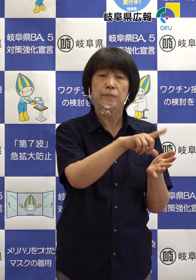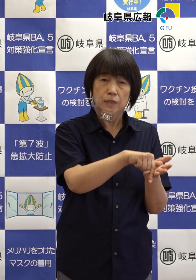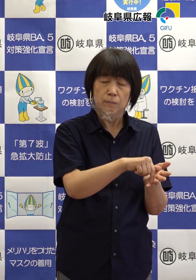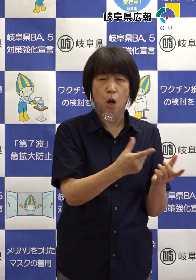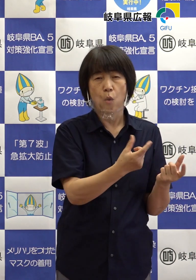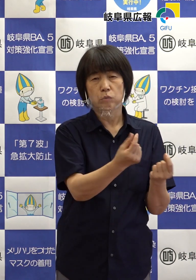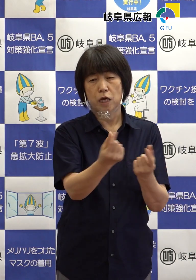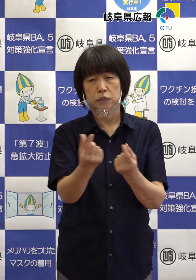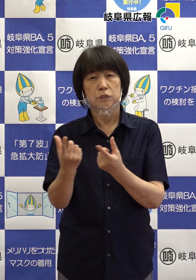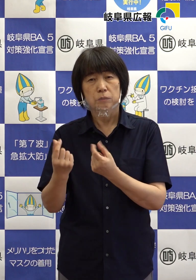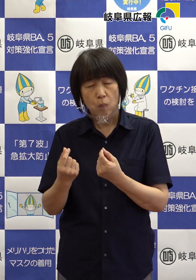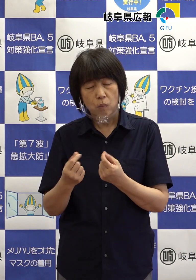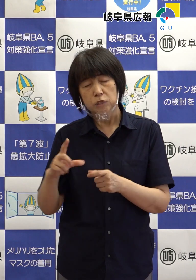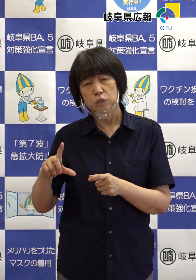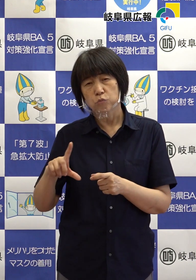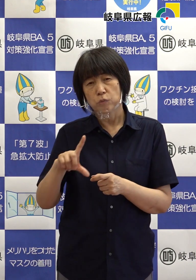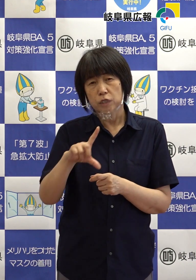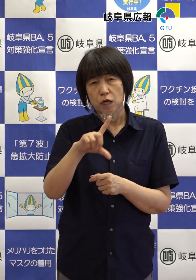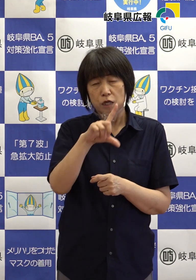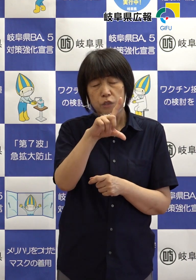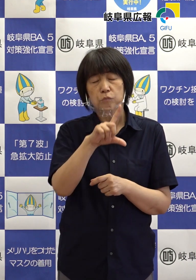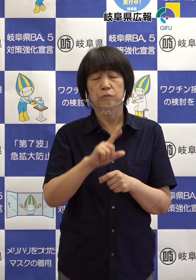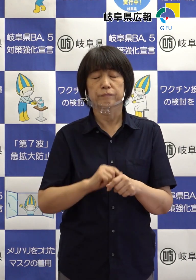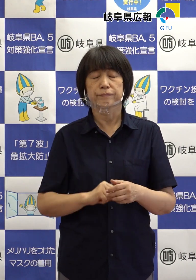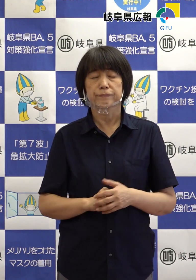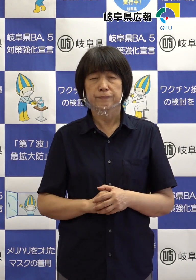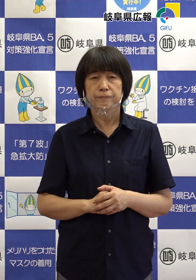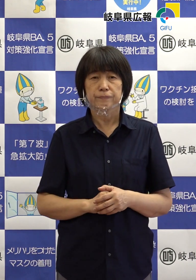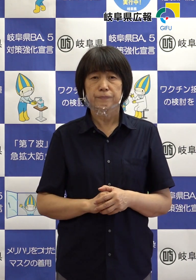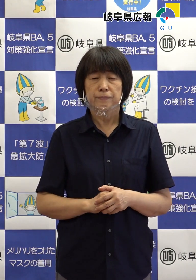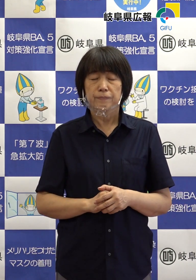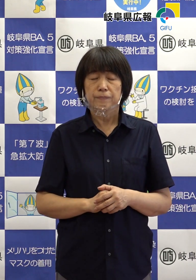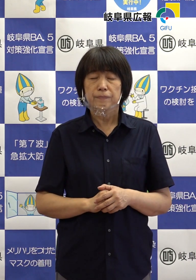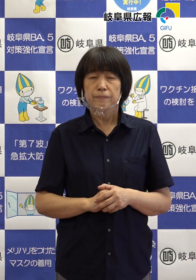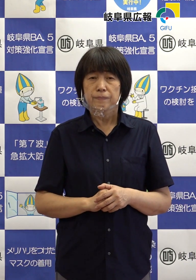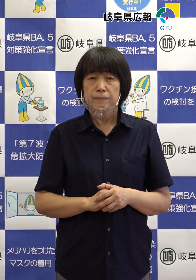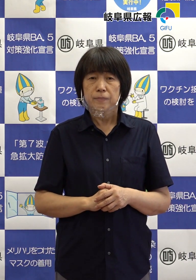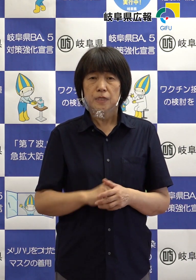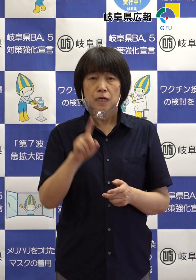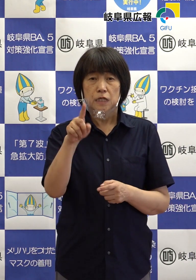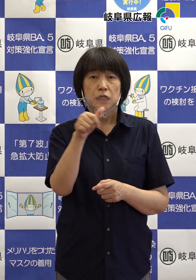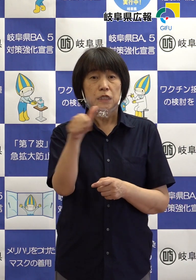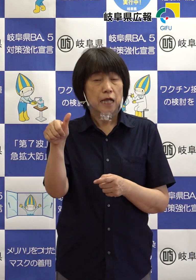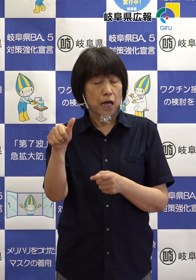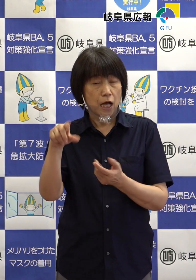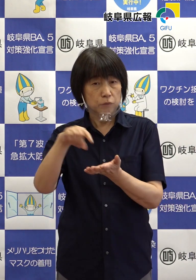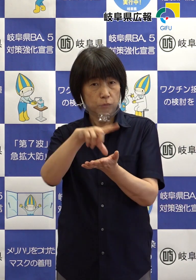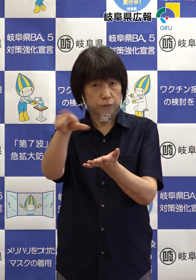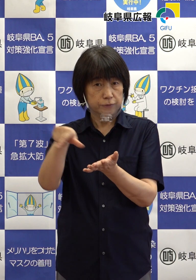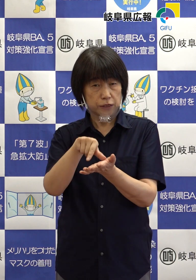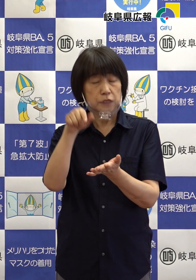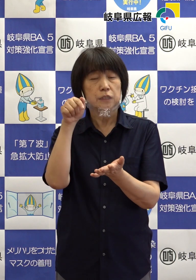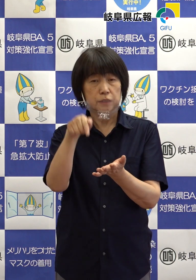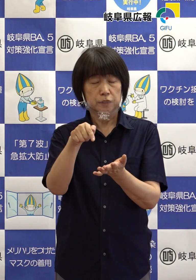フェってきておるということでありますし特にあの一打腱器もあの